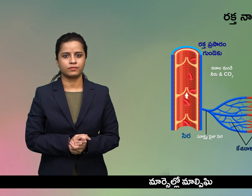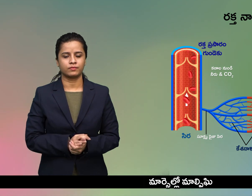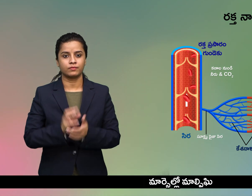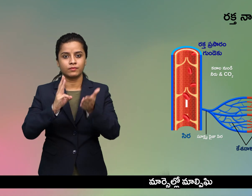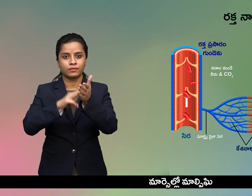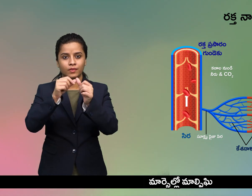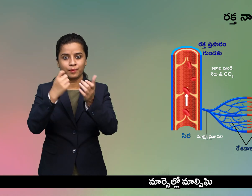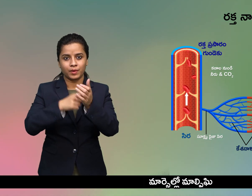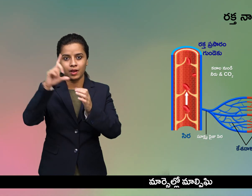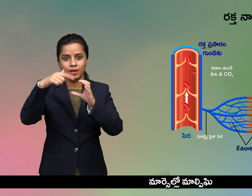మార్సెల్లో మాల్పిగి